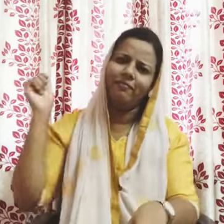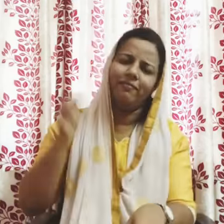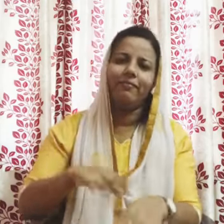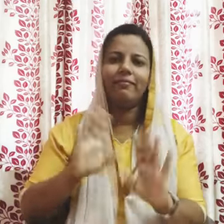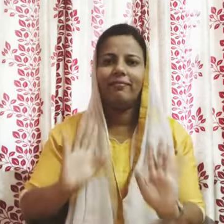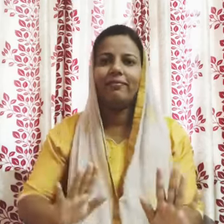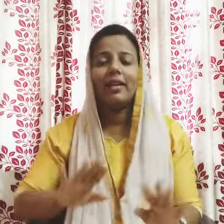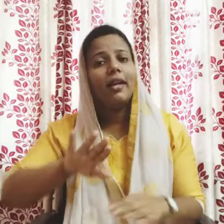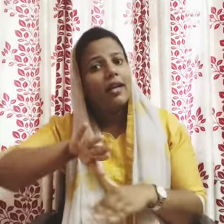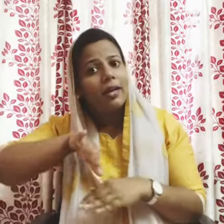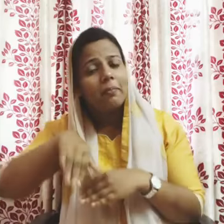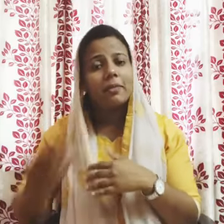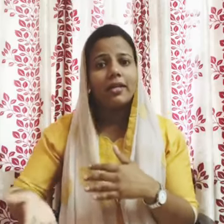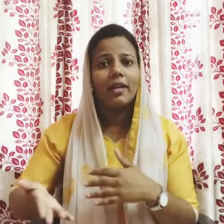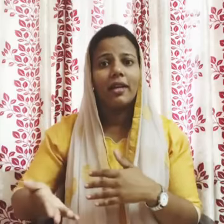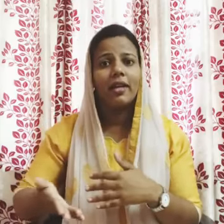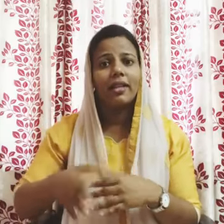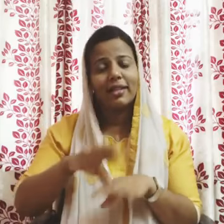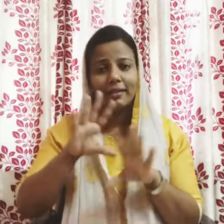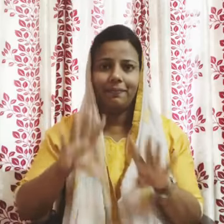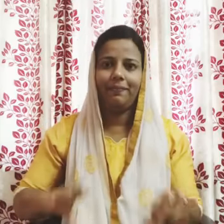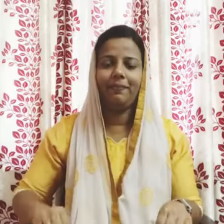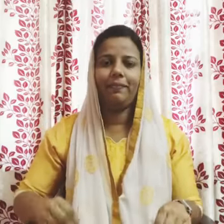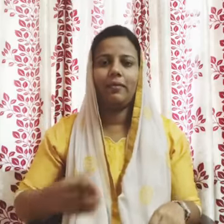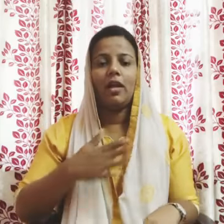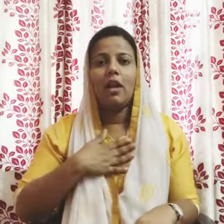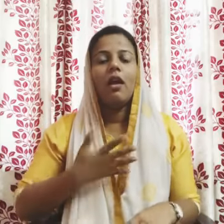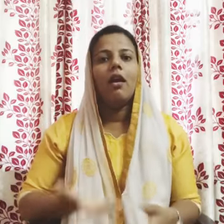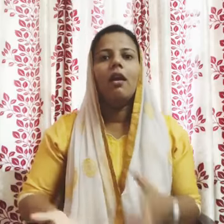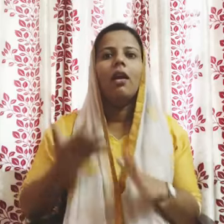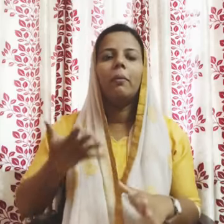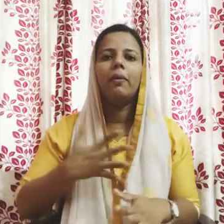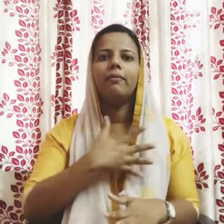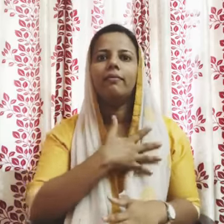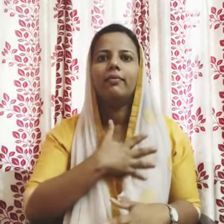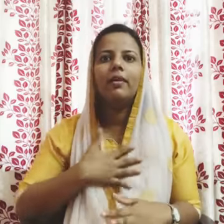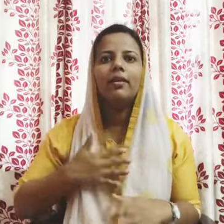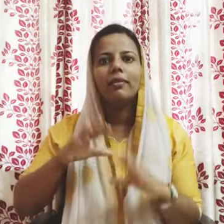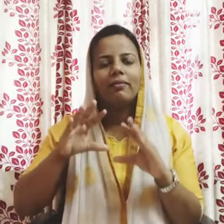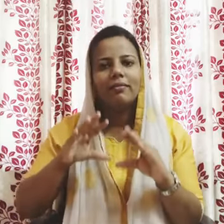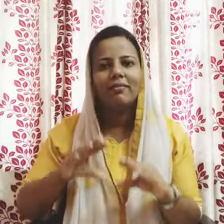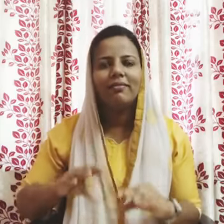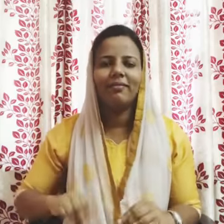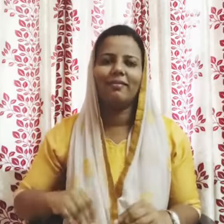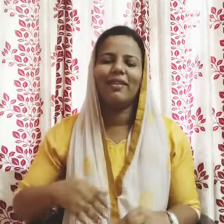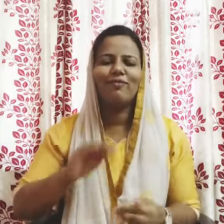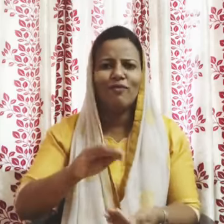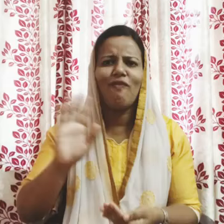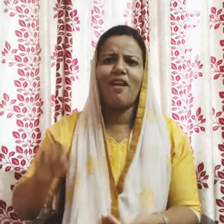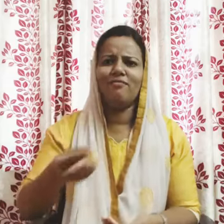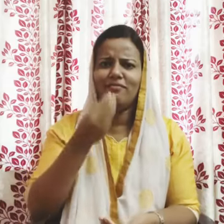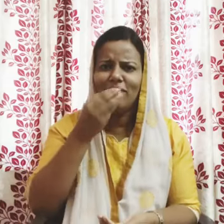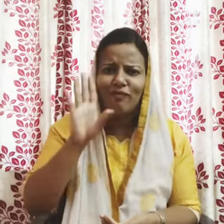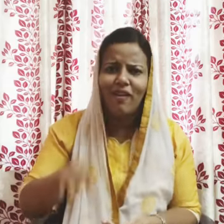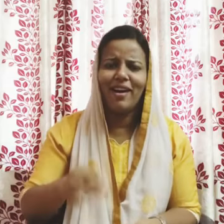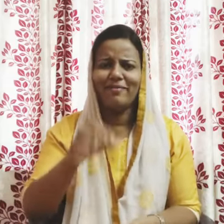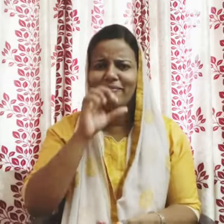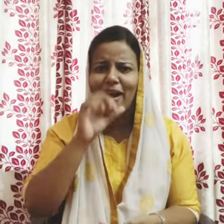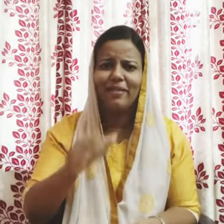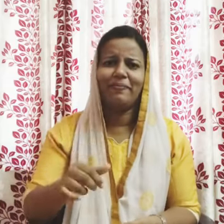കൊടുത്തു. പക്ഷെ ഇതിന് ശേഷം നമ്മുടെ മനസ്സിൽ നിന്ന് പെട്ടെന്ന് തന്നെ അതങ്ങ് മാറുക. എന്നിട്ട് നമ്മൾ അവരോട് ചോറുണ്ട് കുഞ്ഞെ, കാപ്പി കുടിക്കടാ,